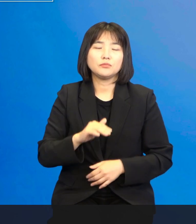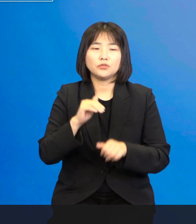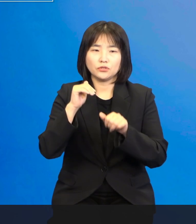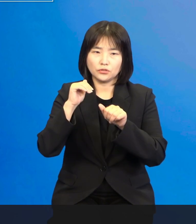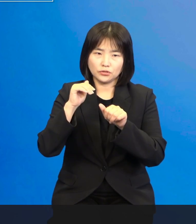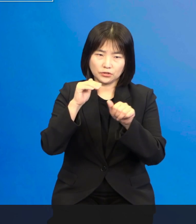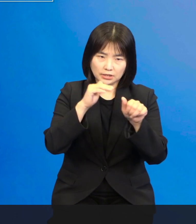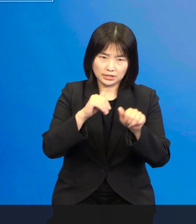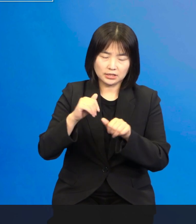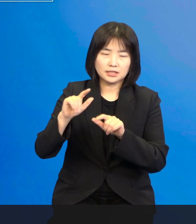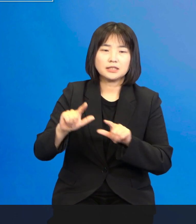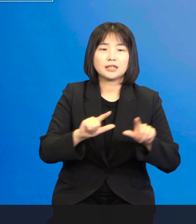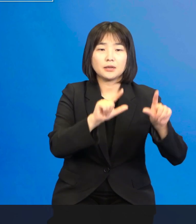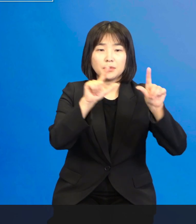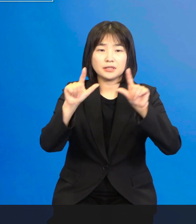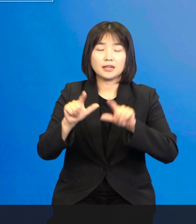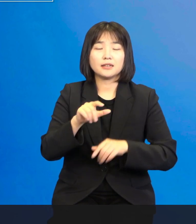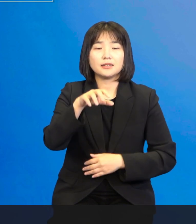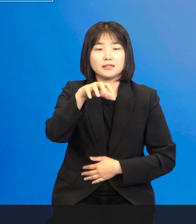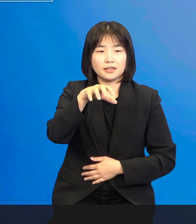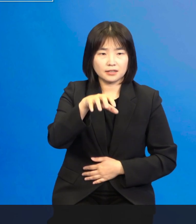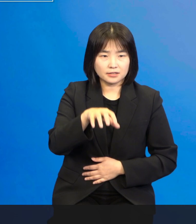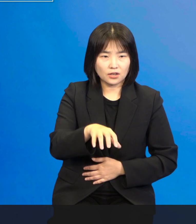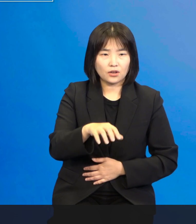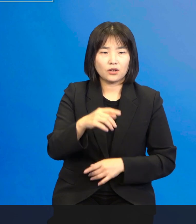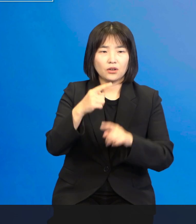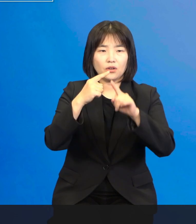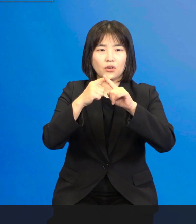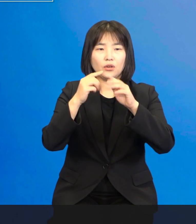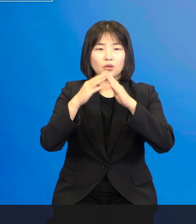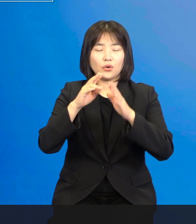우리 부르신 삶의 자리에서